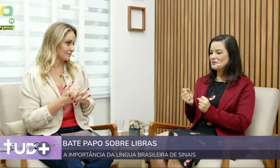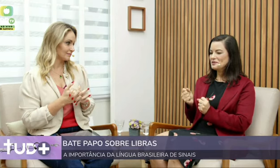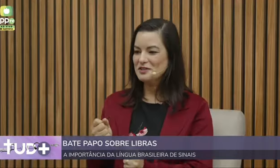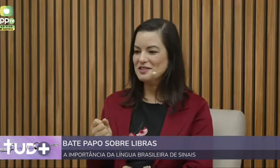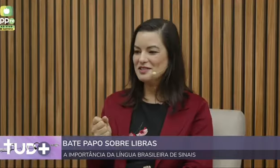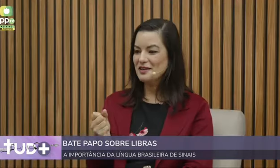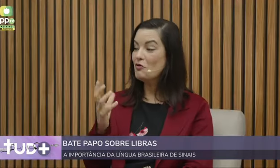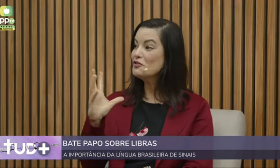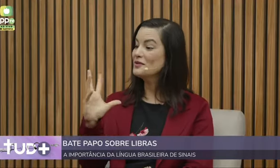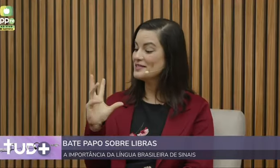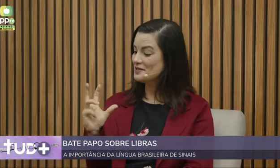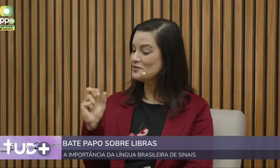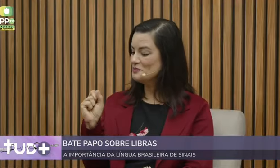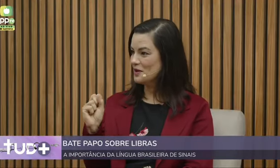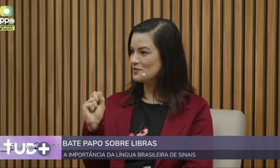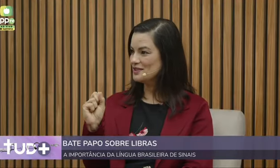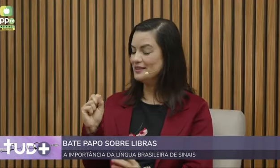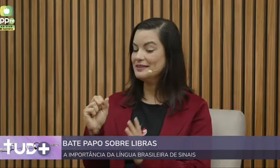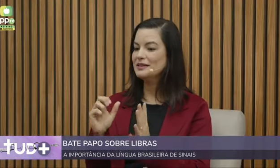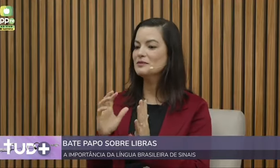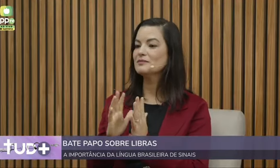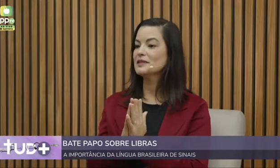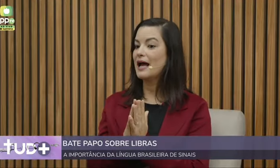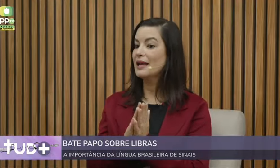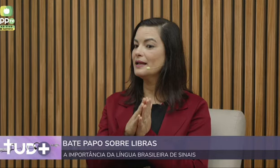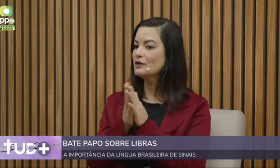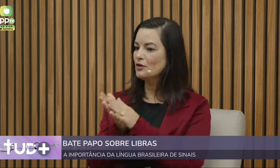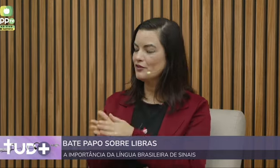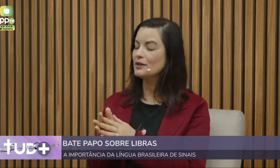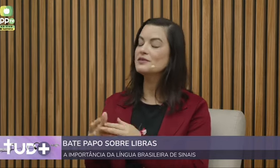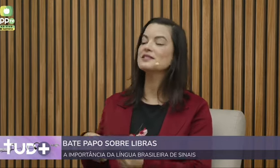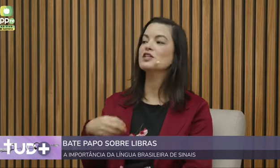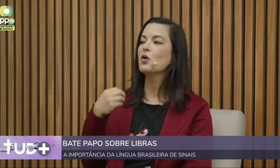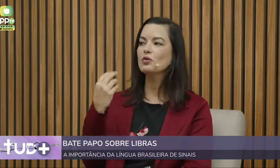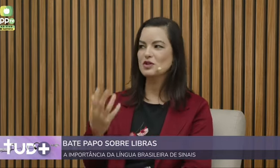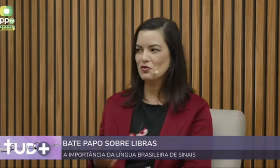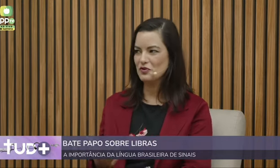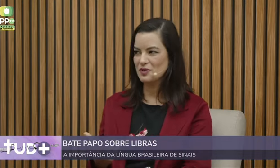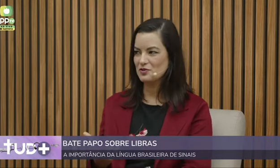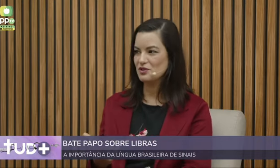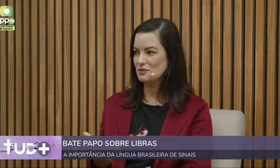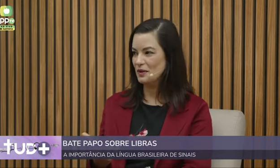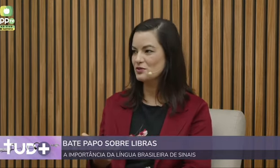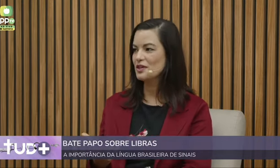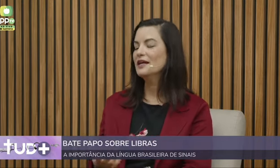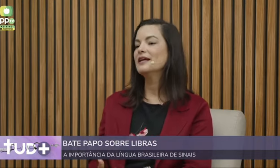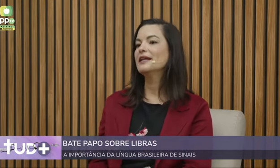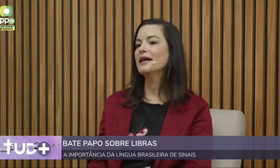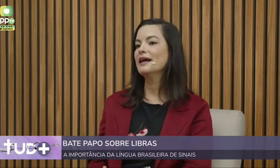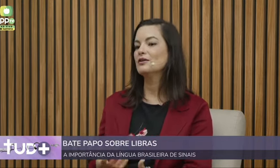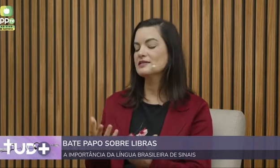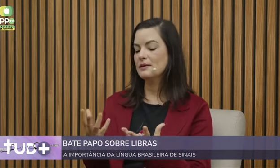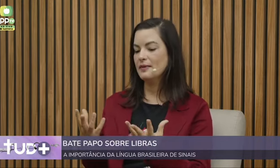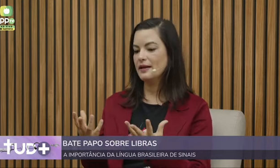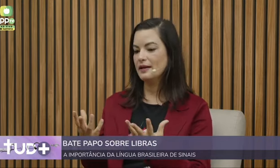como se diz? Configuração de mãos. Então, além do alfabeto, existem outras configurações de mãos, né?